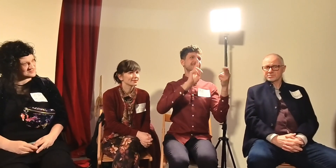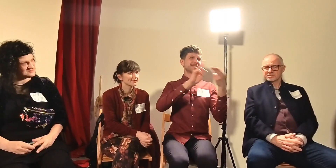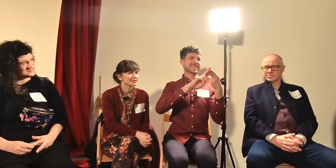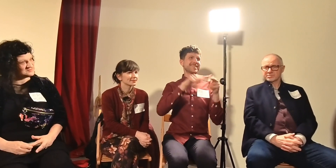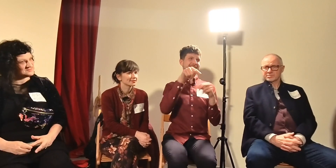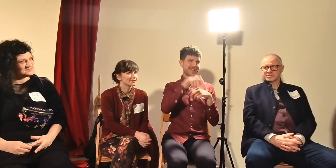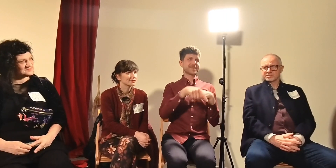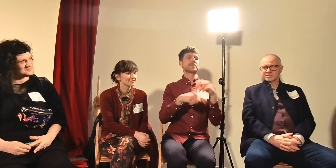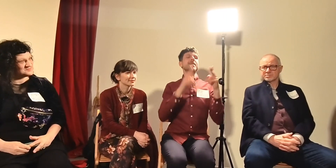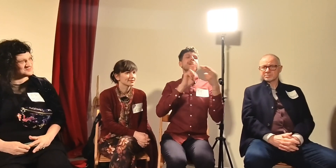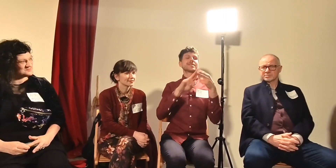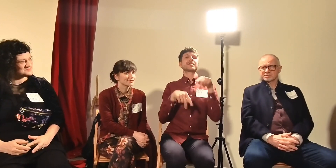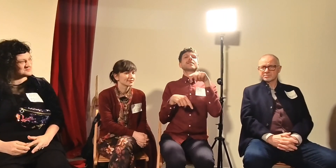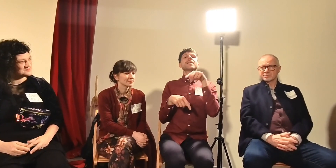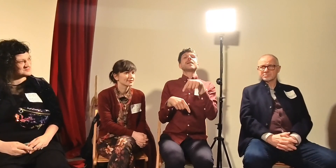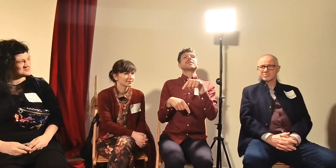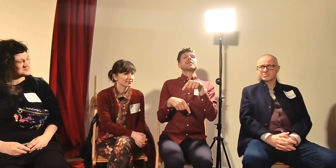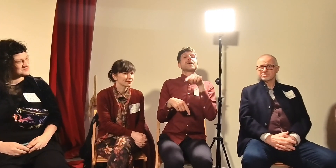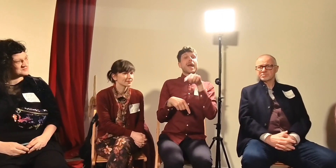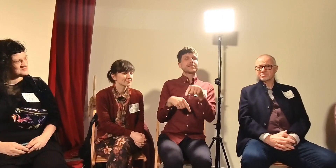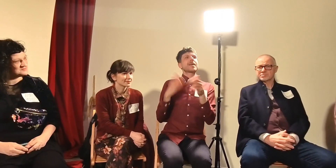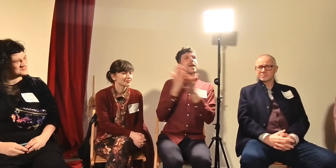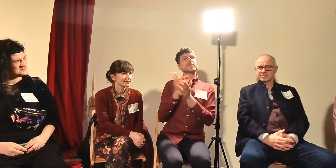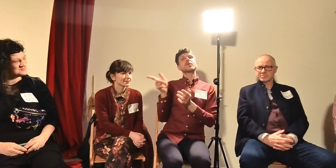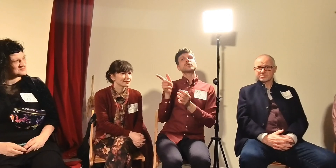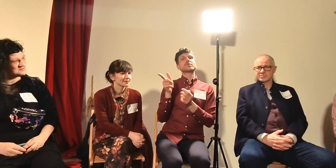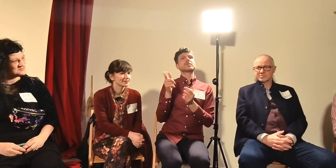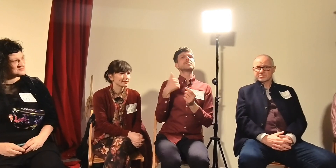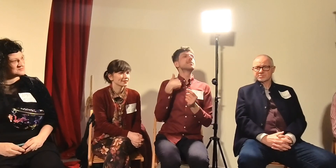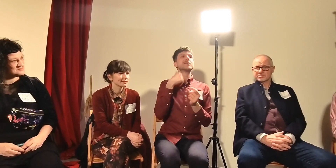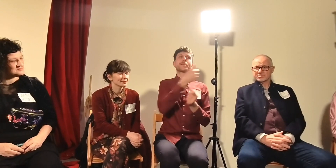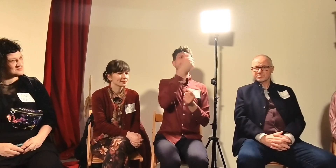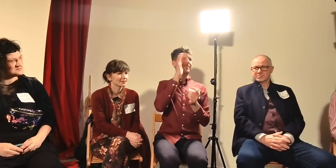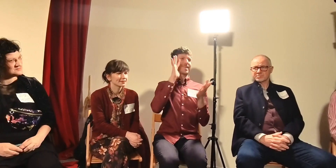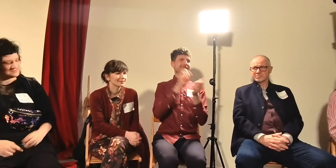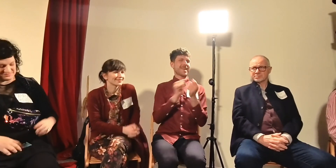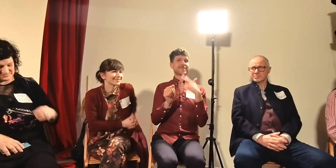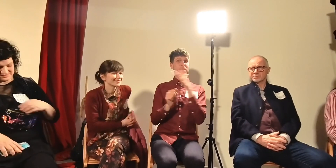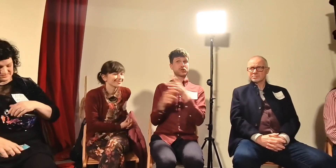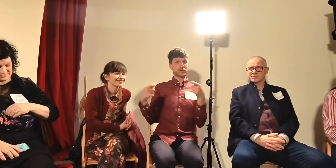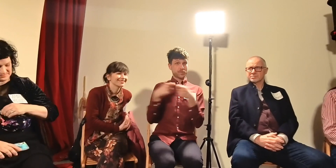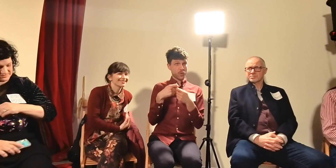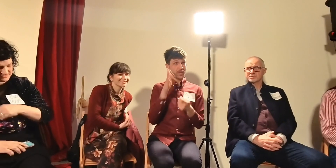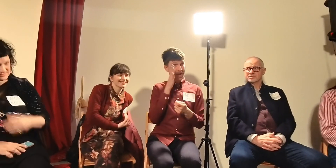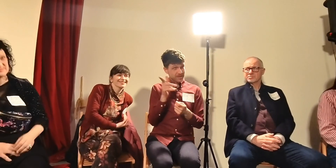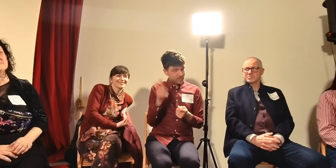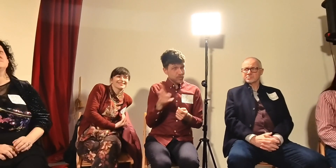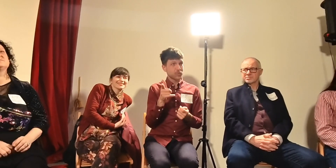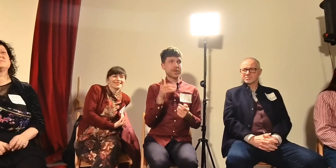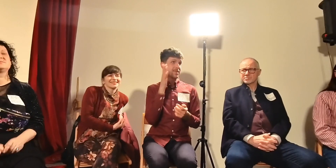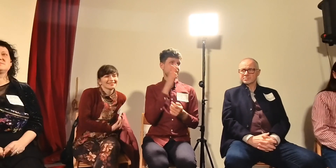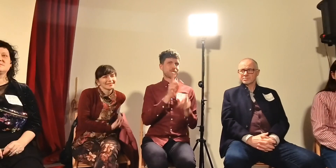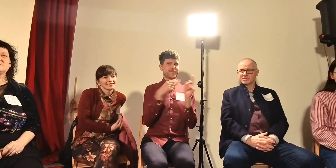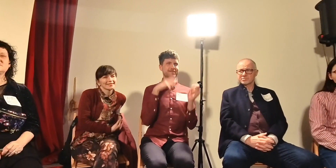klipu setkání, to se jmenovalo tak tento klip setkání. A tam já jsem teda původně